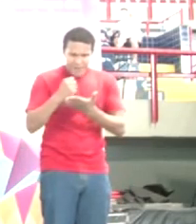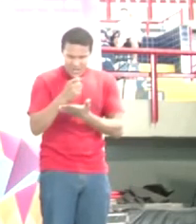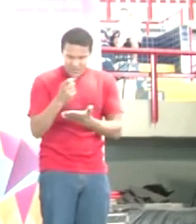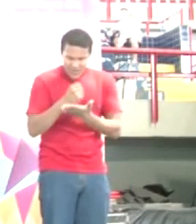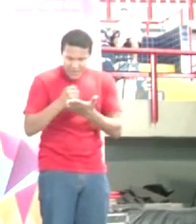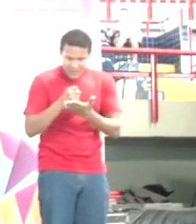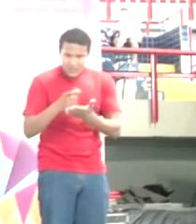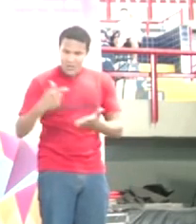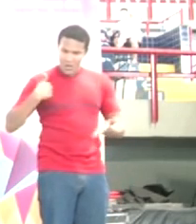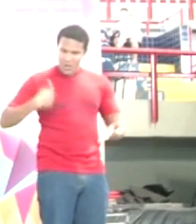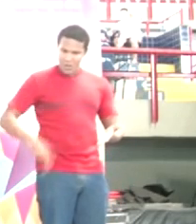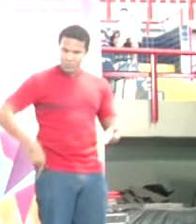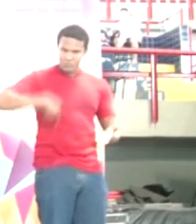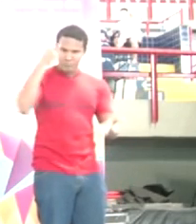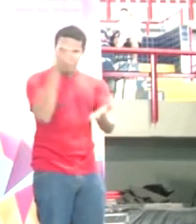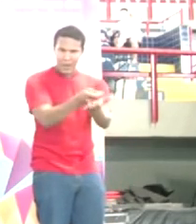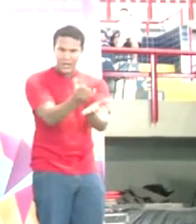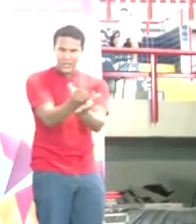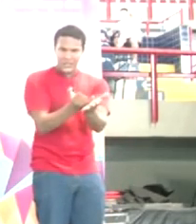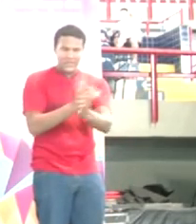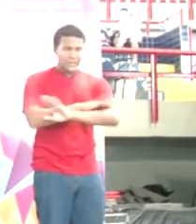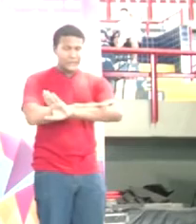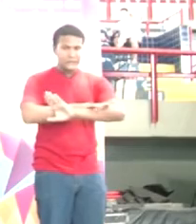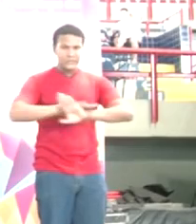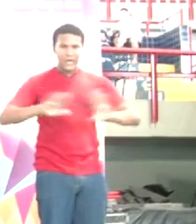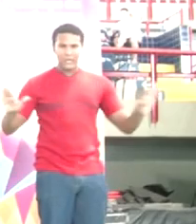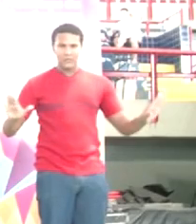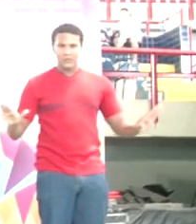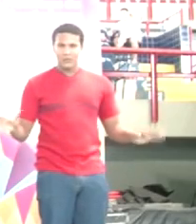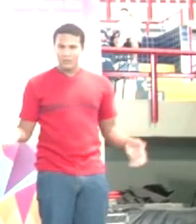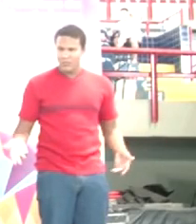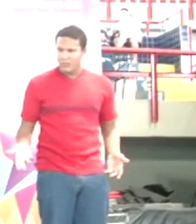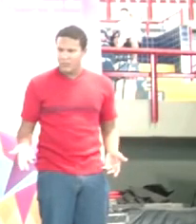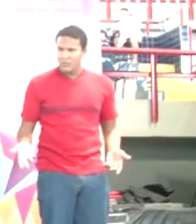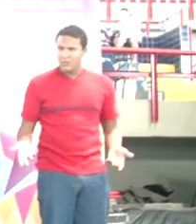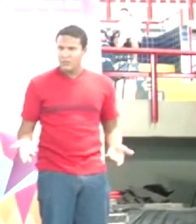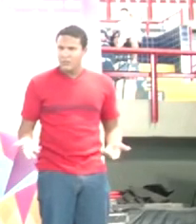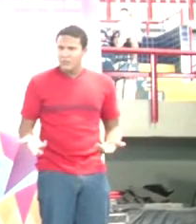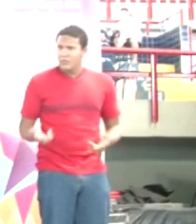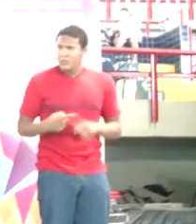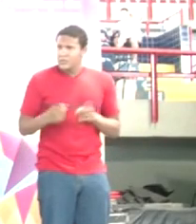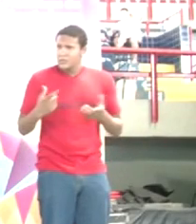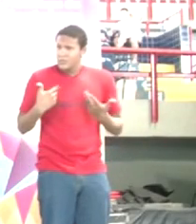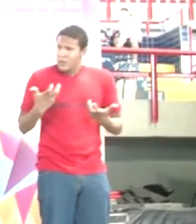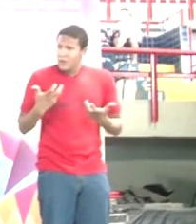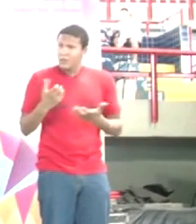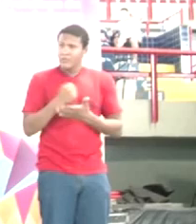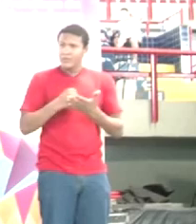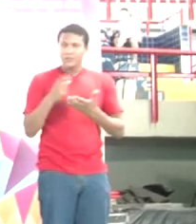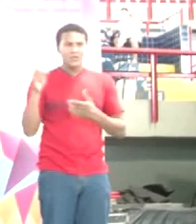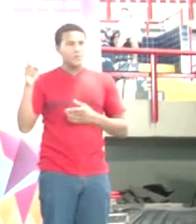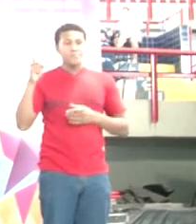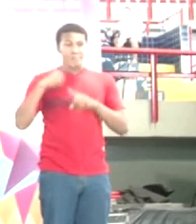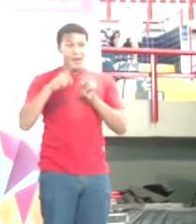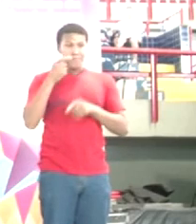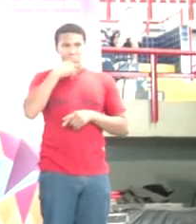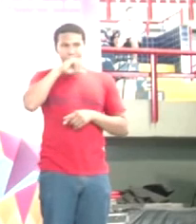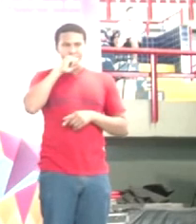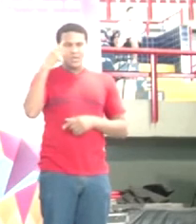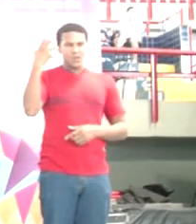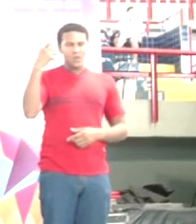inscrição. Aí eu falei, não, mas eu quero fazer o que der farmácia. Ele queria que eu fizesse medicina. Aí o que foi que eu fiz,